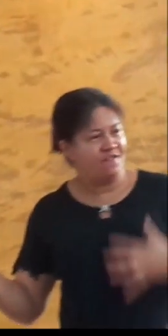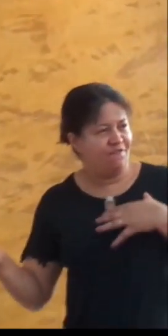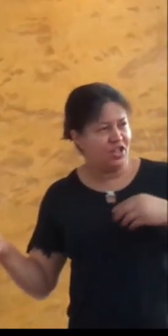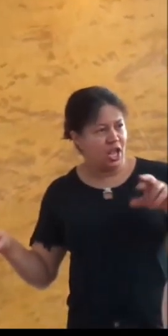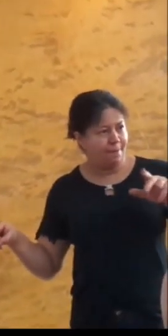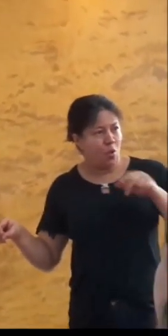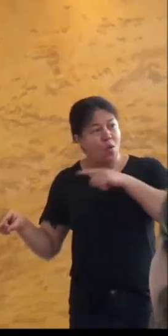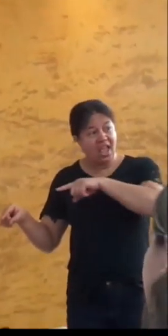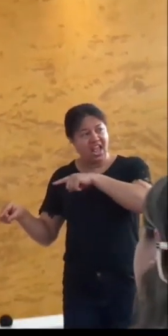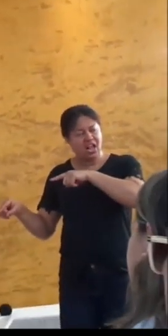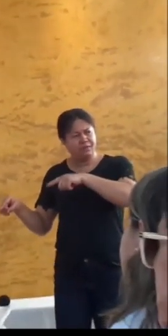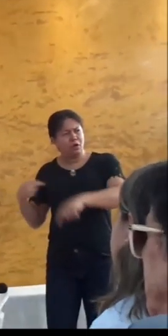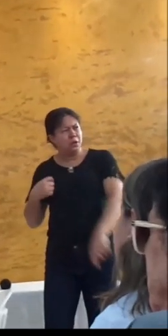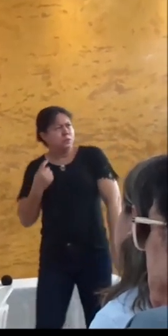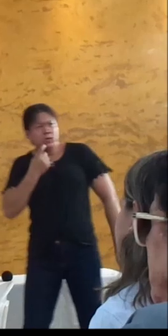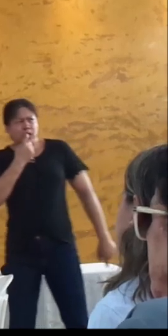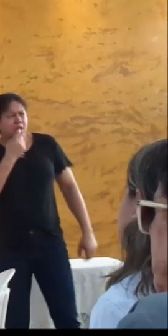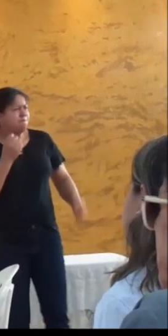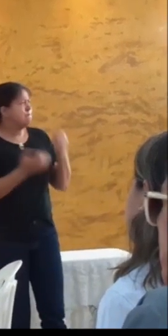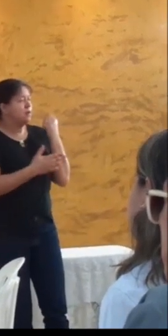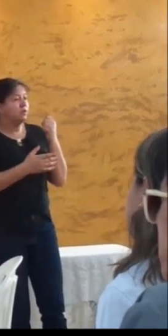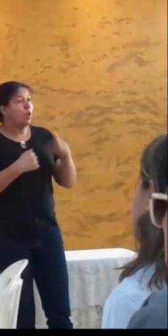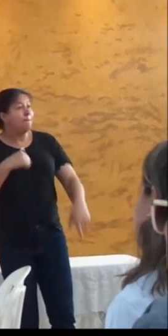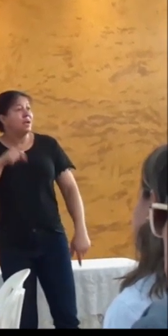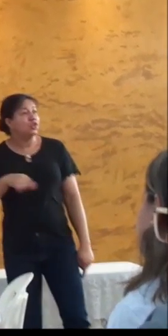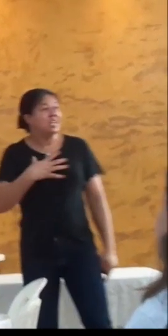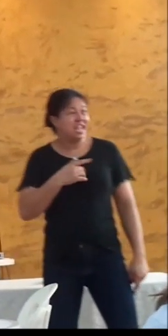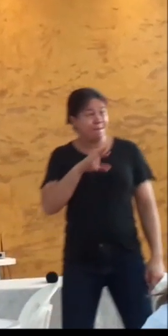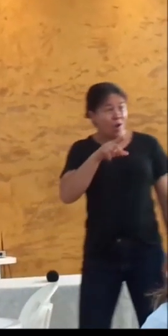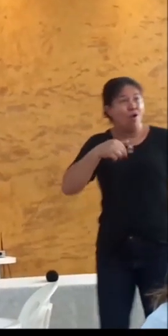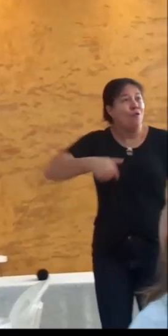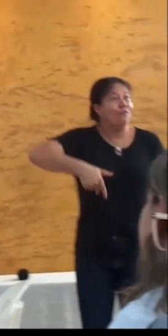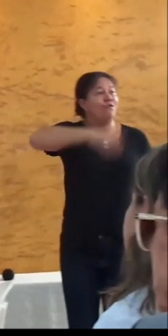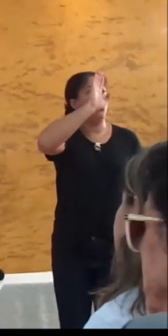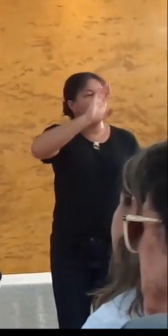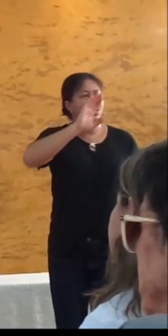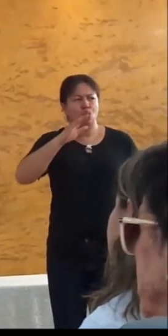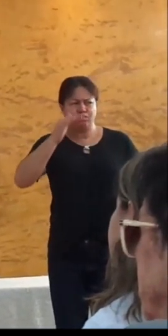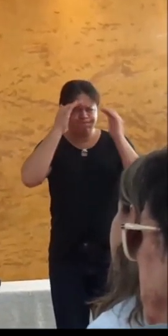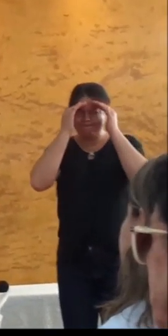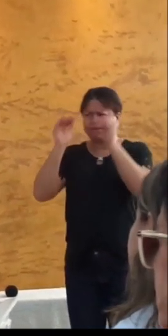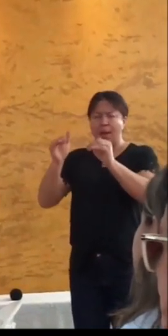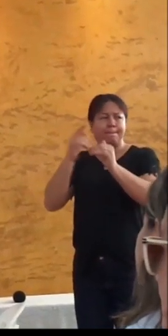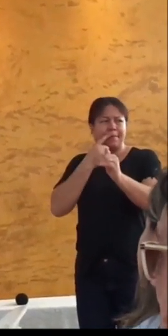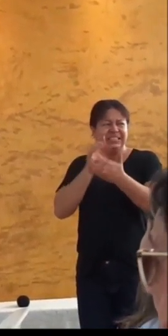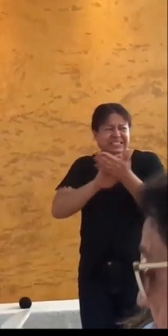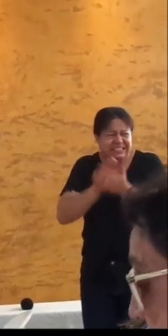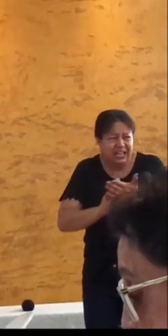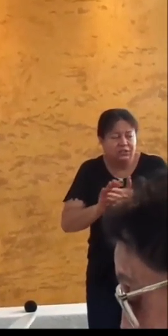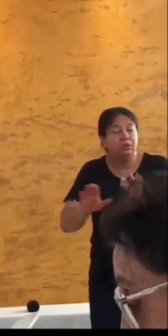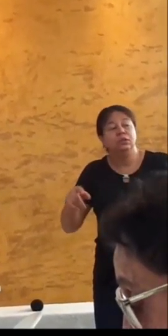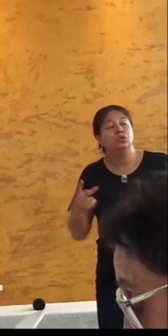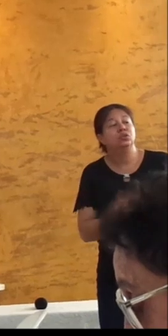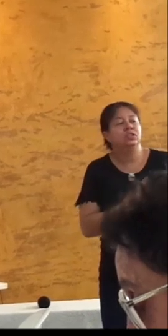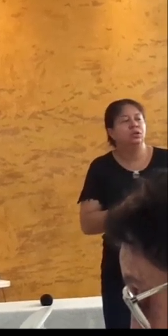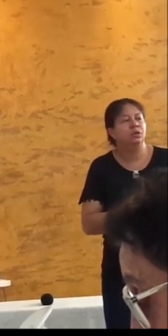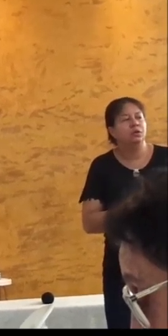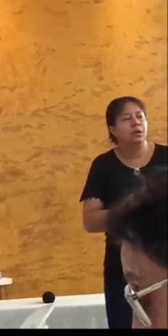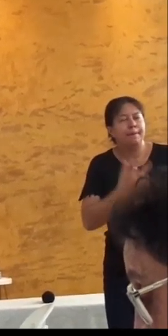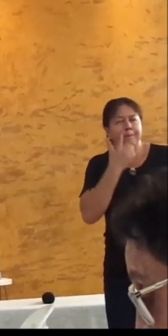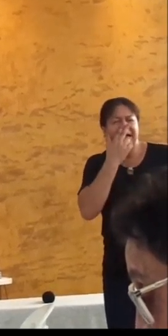sua busca pessoal, saiu de casa, não seguiu os conselhos, o pai, para